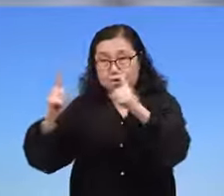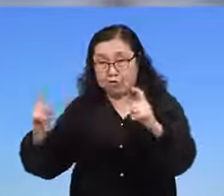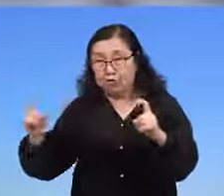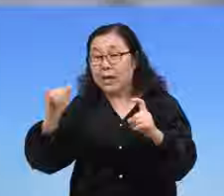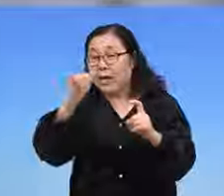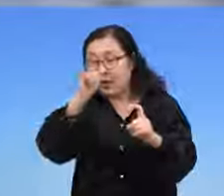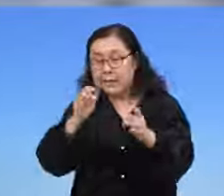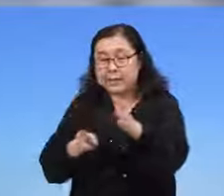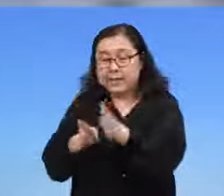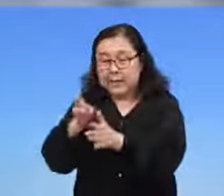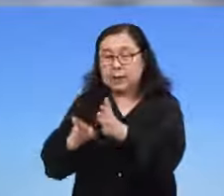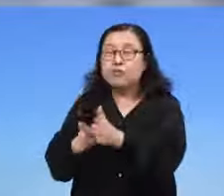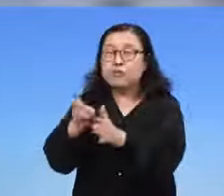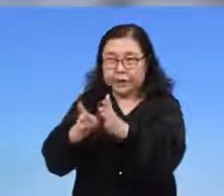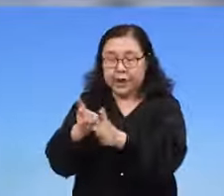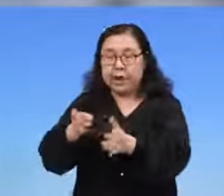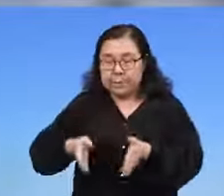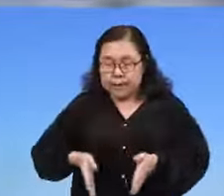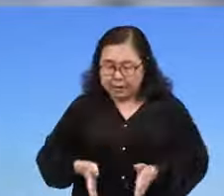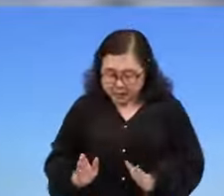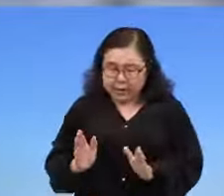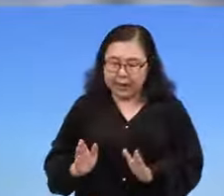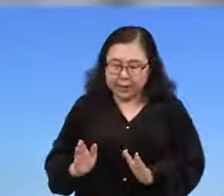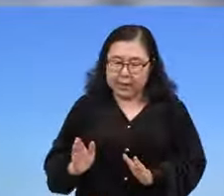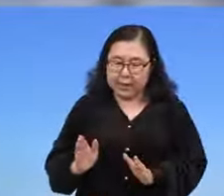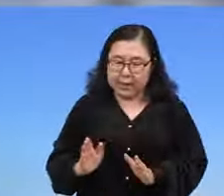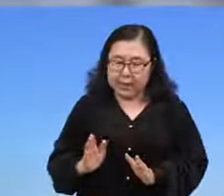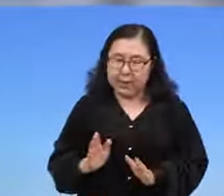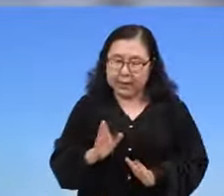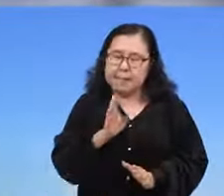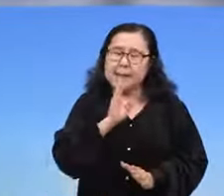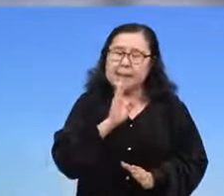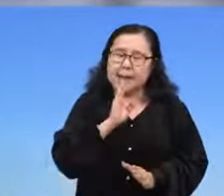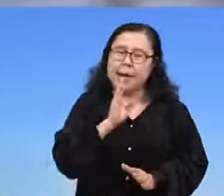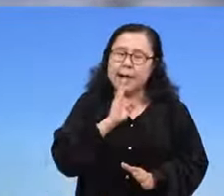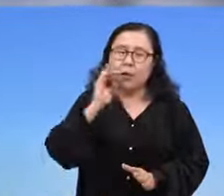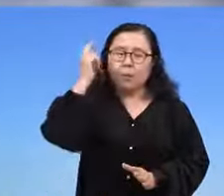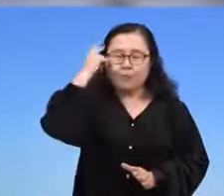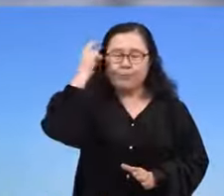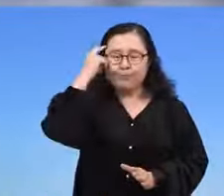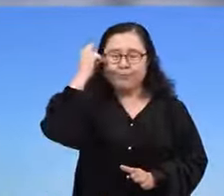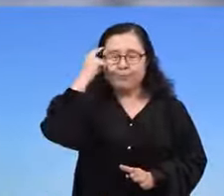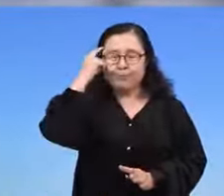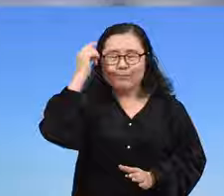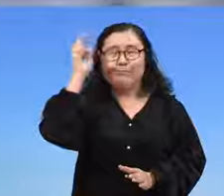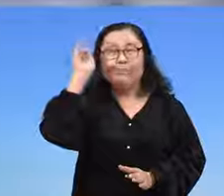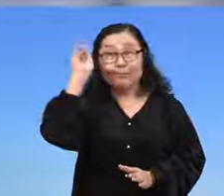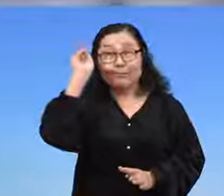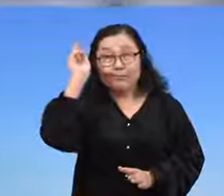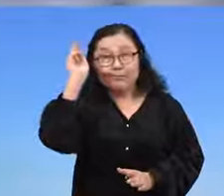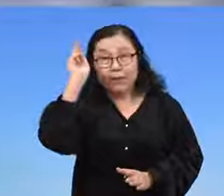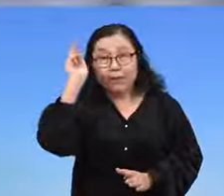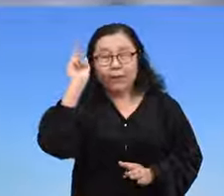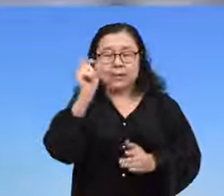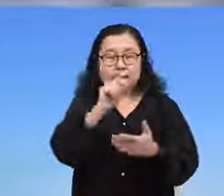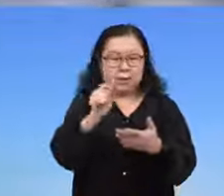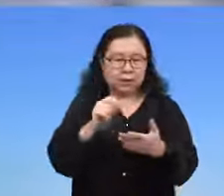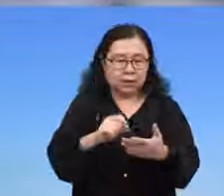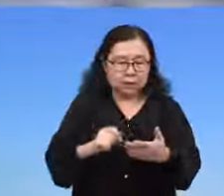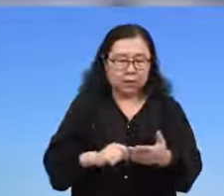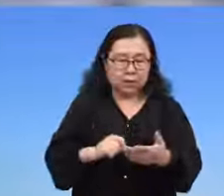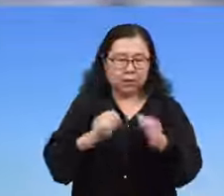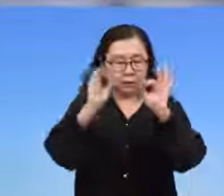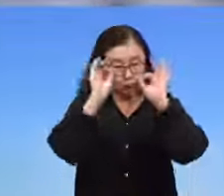예루살렘에서 태어나는 것이 당연하지 않겠나, 이런 상식적인 생각으로 그렇게 하지 않았을까, 그렇게 분석하는 글을 제가 본 적이